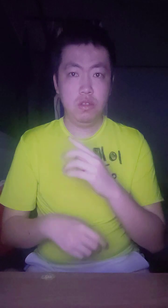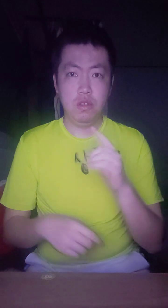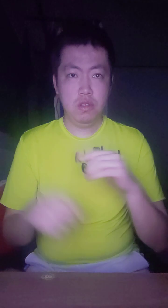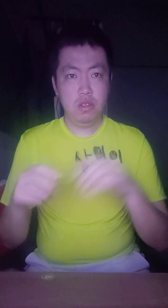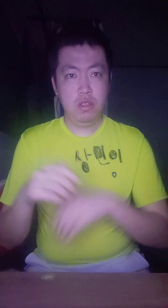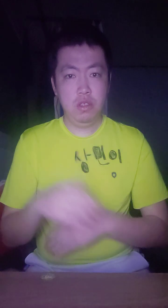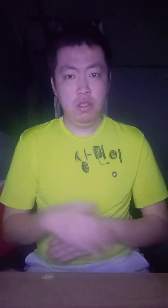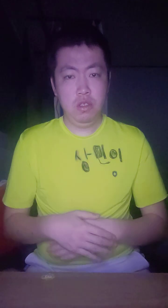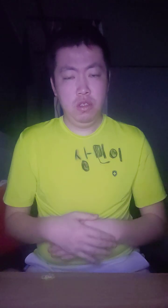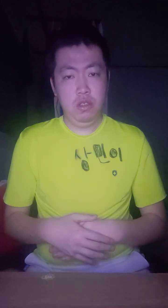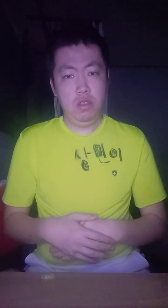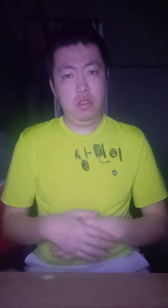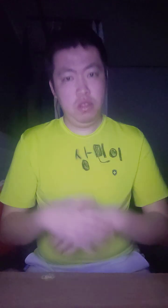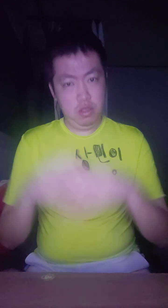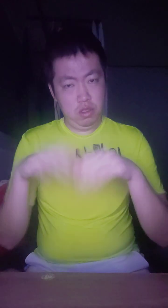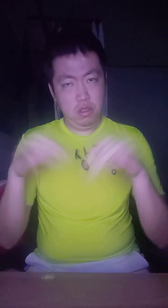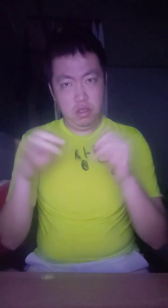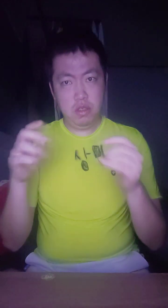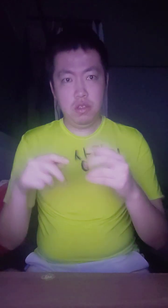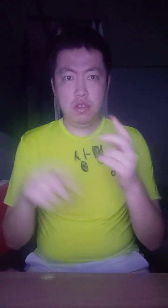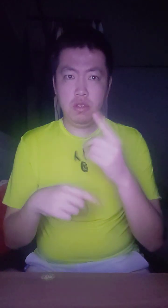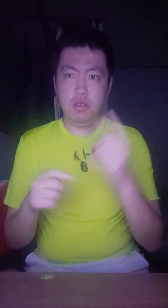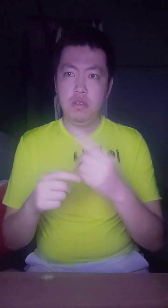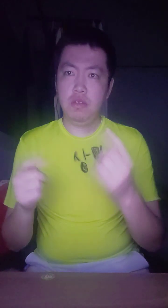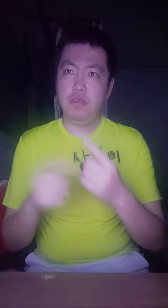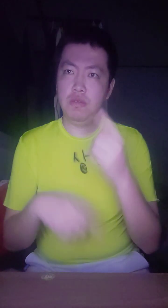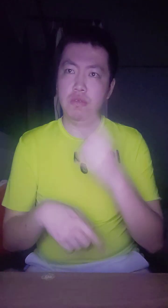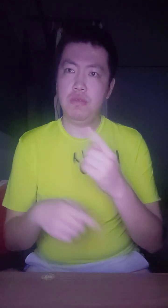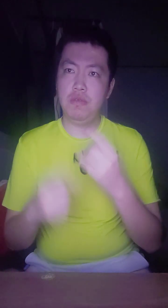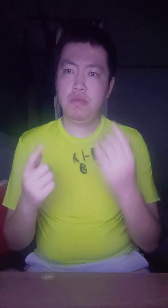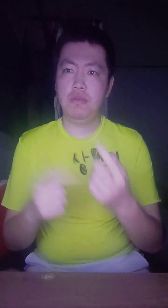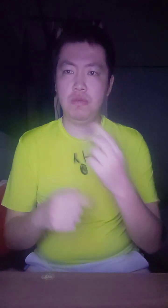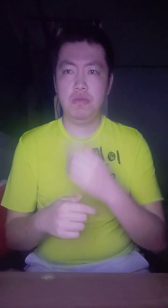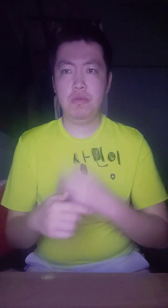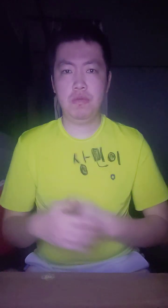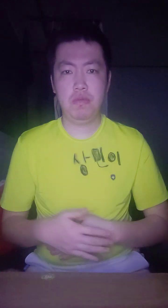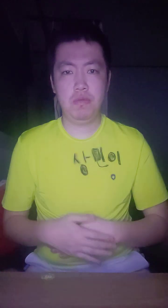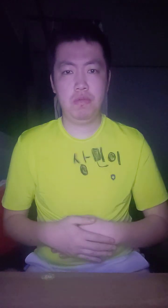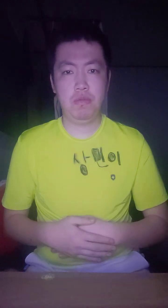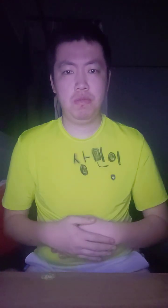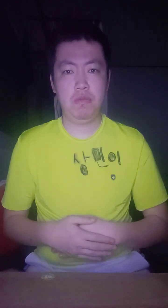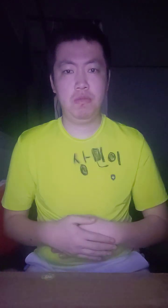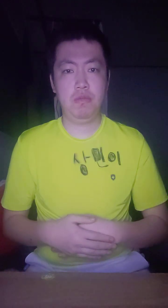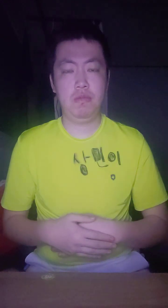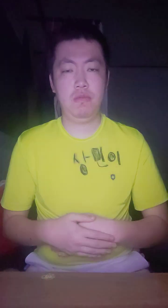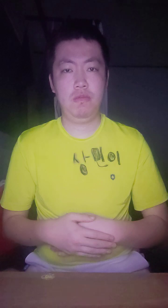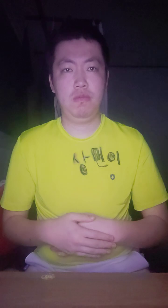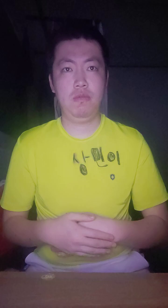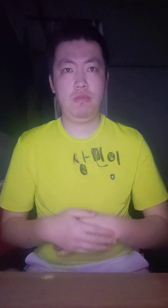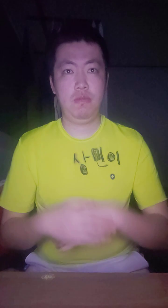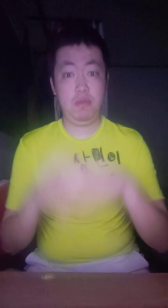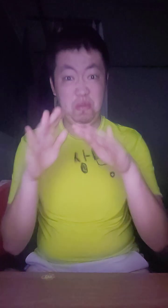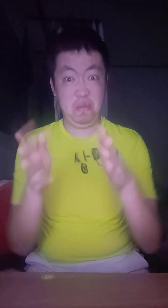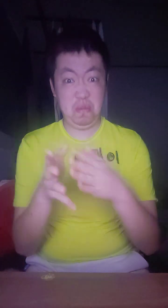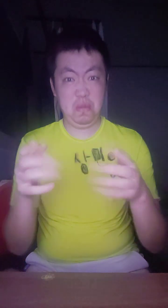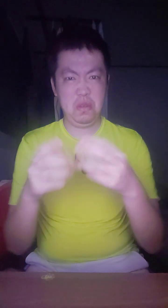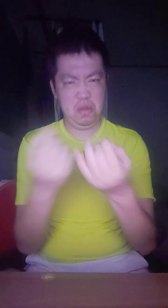있으니까 놀래가지고 그냥 잡았다는 얘기까지는 들리는 것 같았고. 체포된 남성은 30대